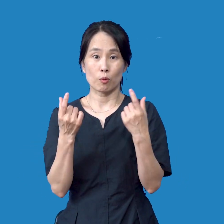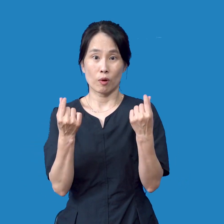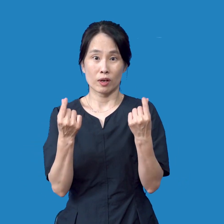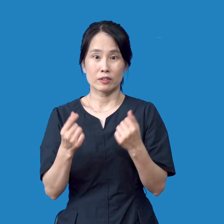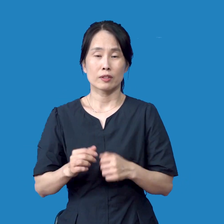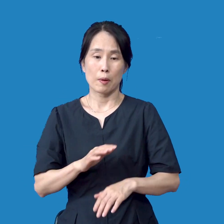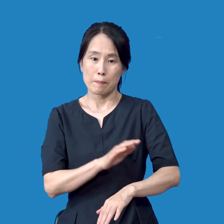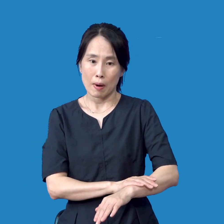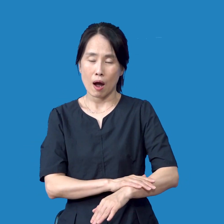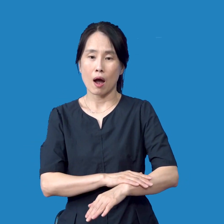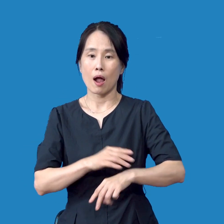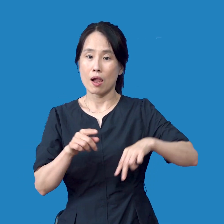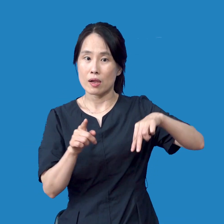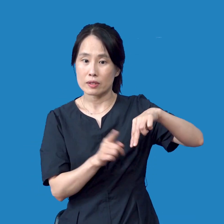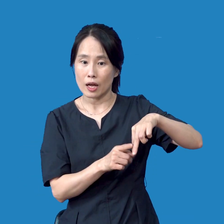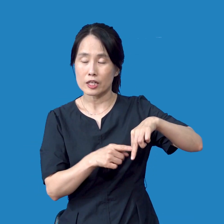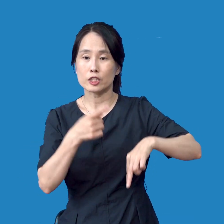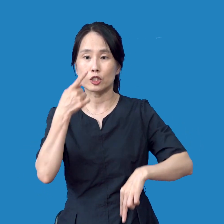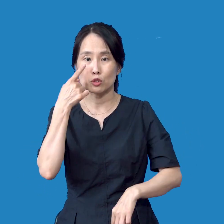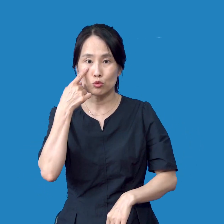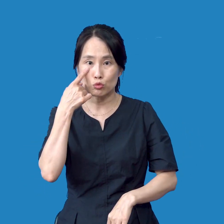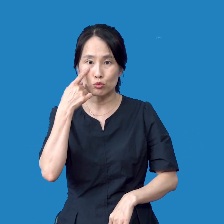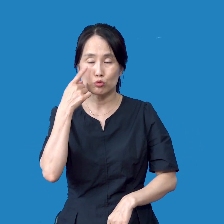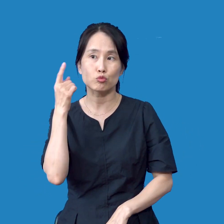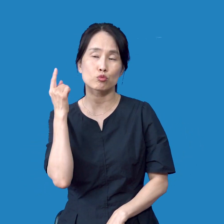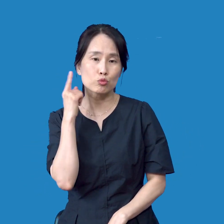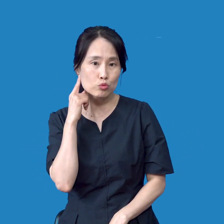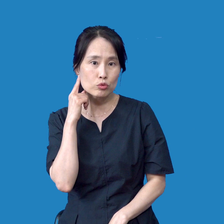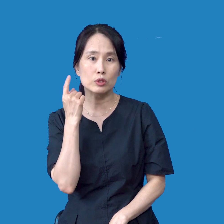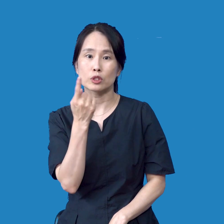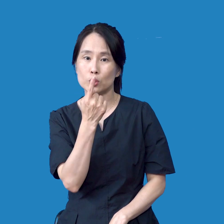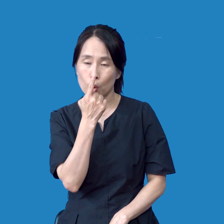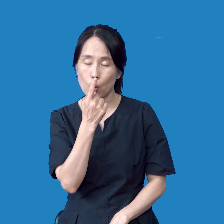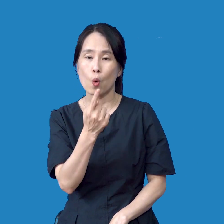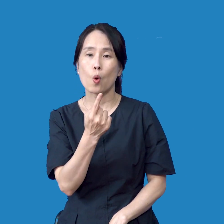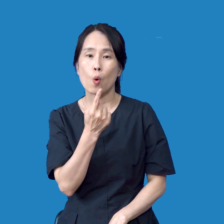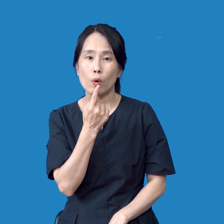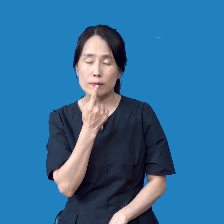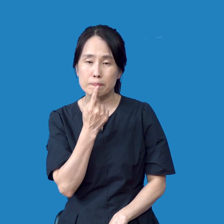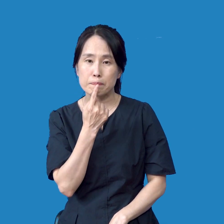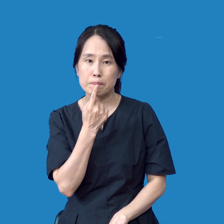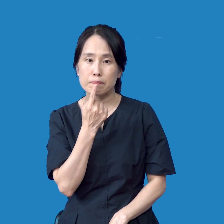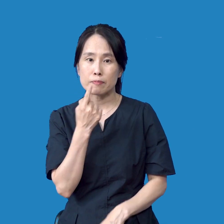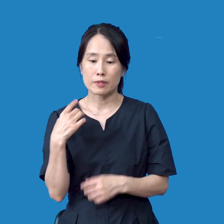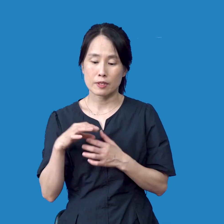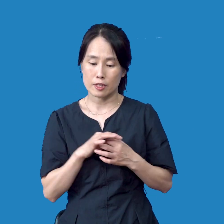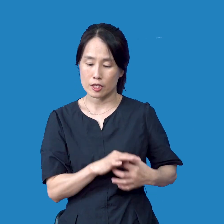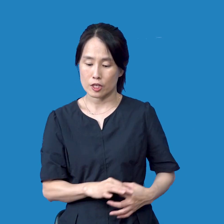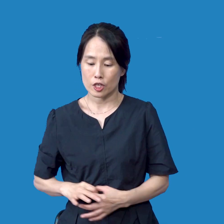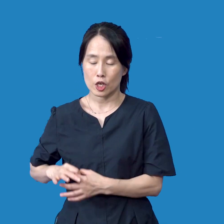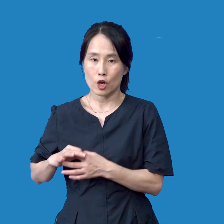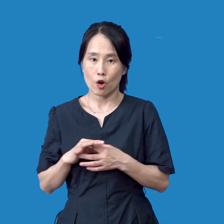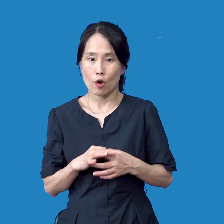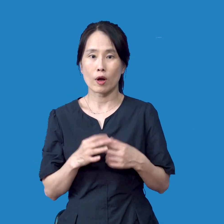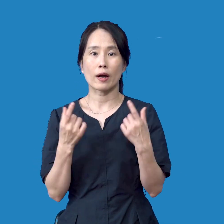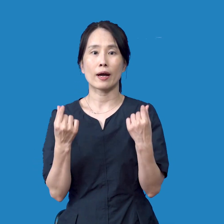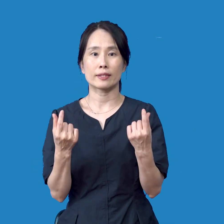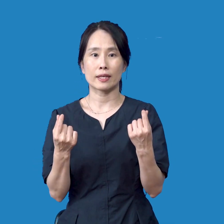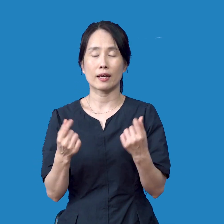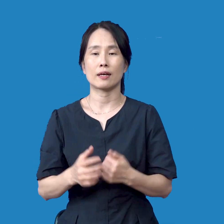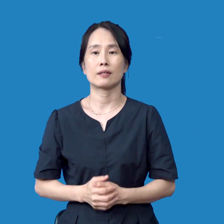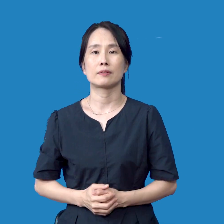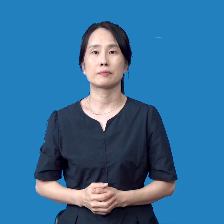우리는 팔이나 다리나 눈, 귀, 코, 입 이런 지체와 같다라고